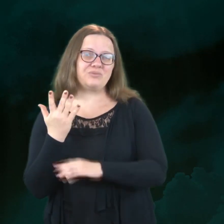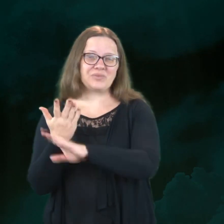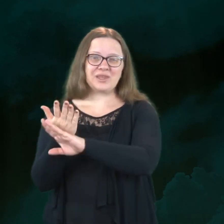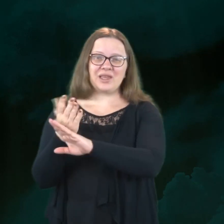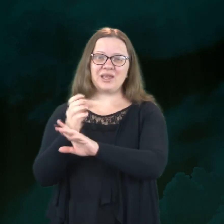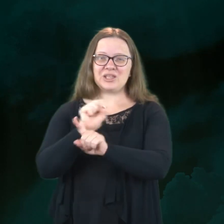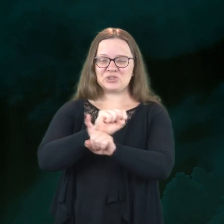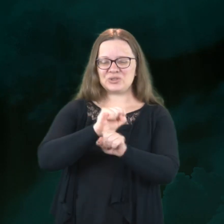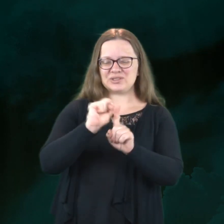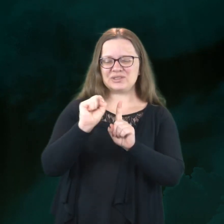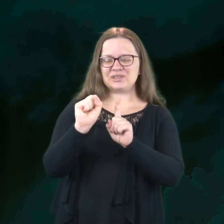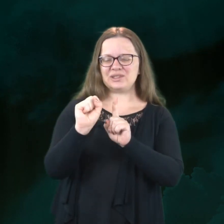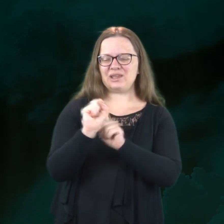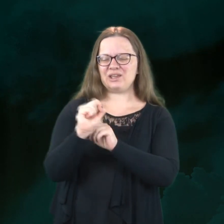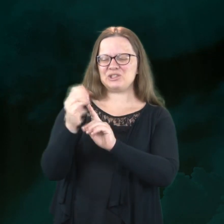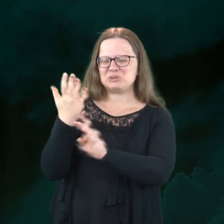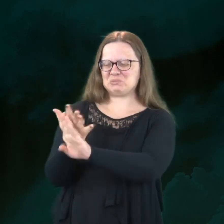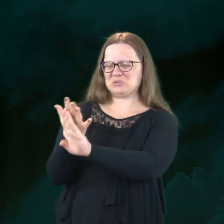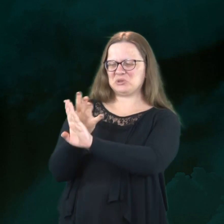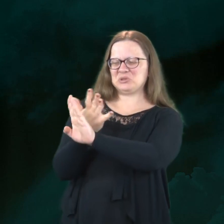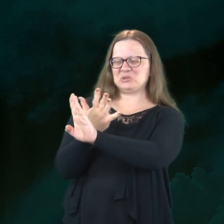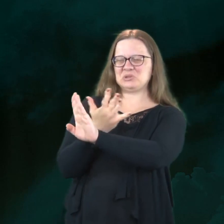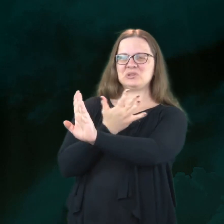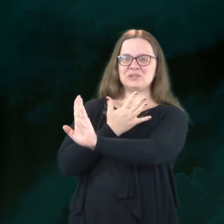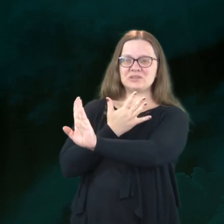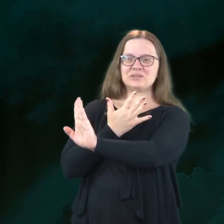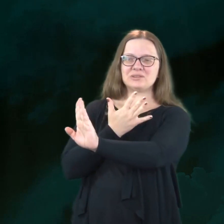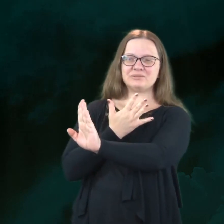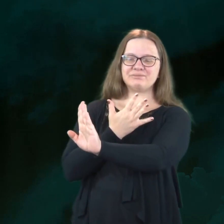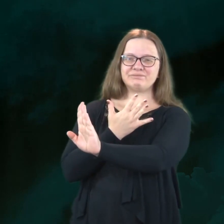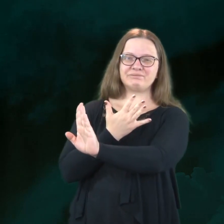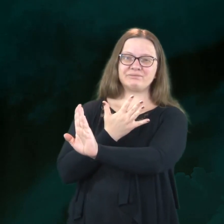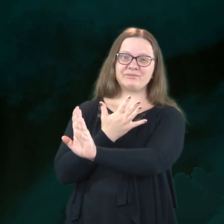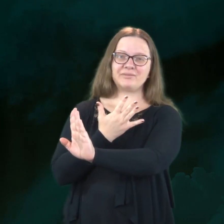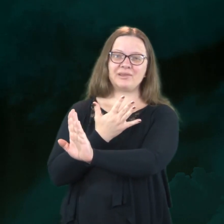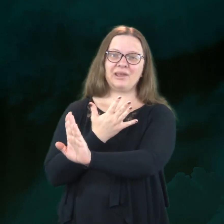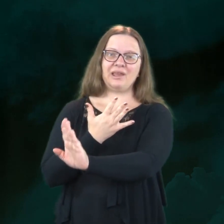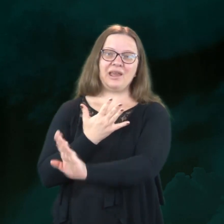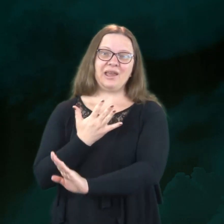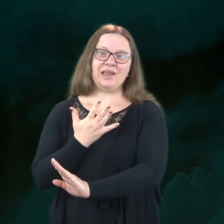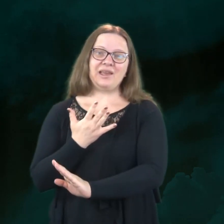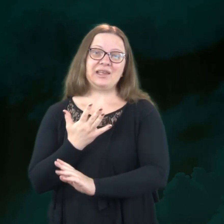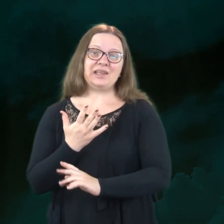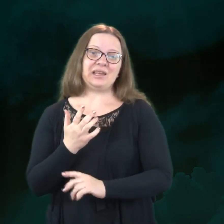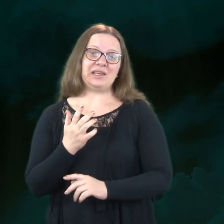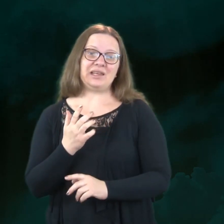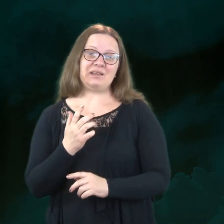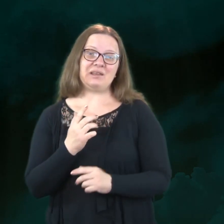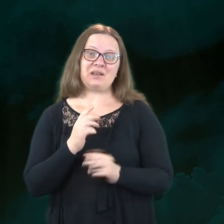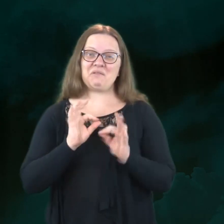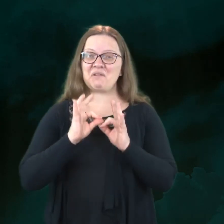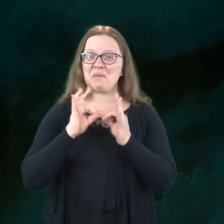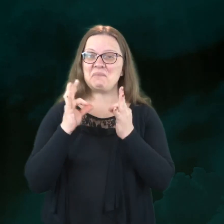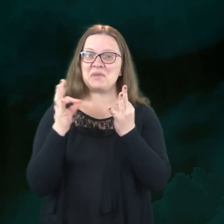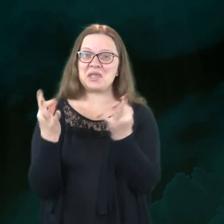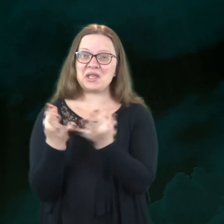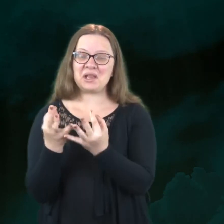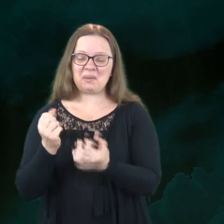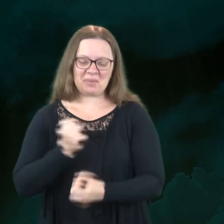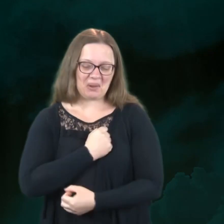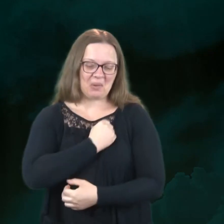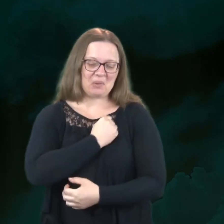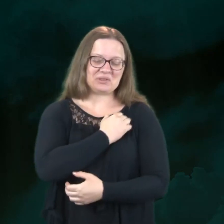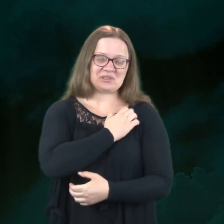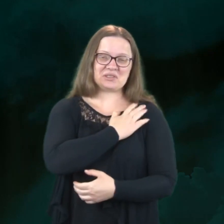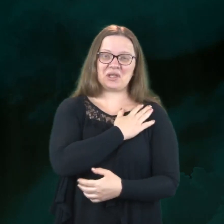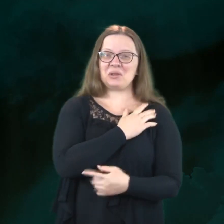né? E provavelmente você seria discriminado na família.